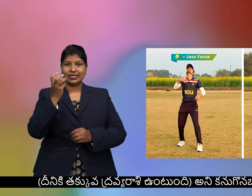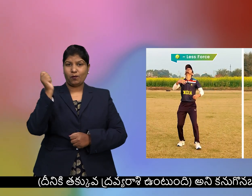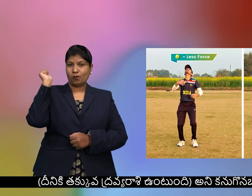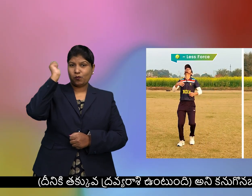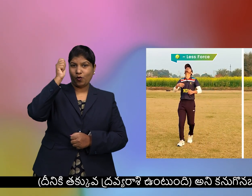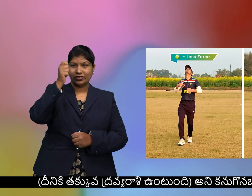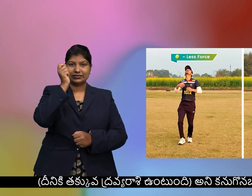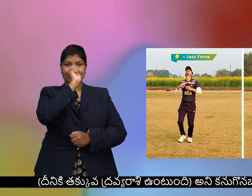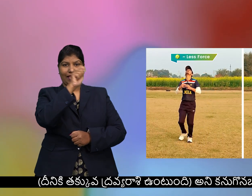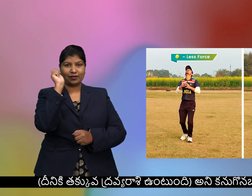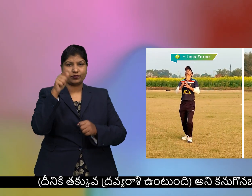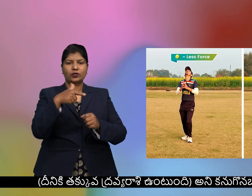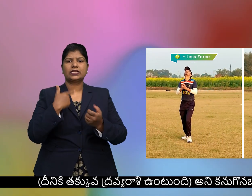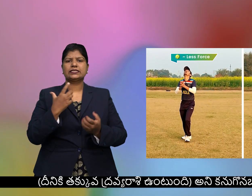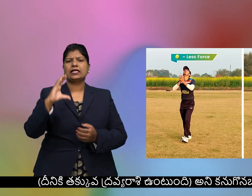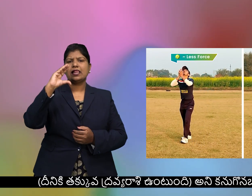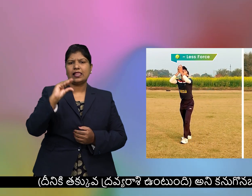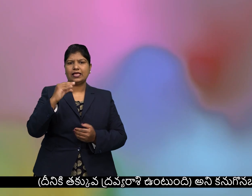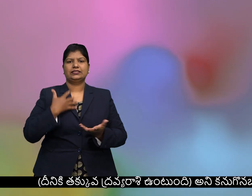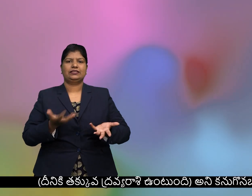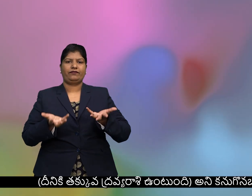ఉంటుంది అని కనుగొనబడుతుంది.